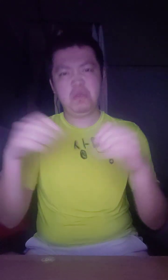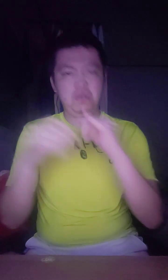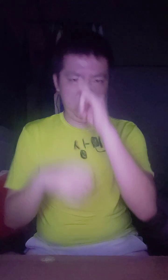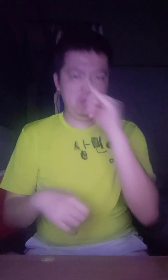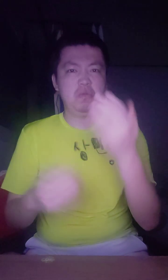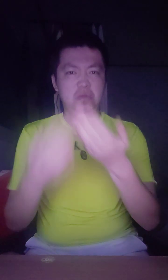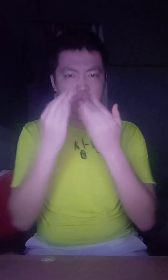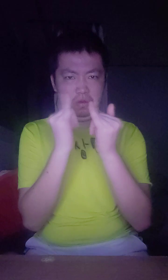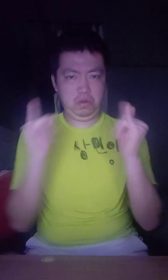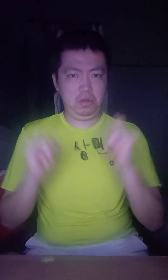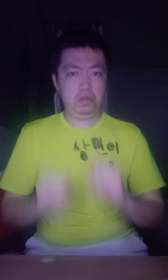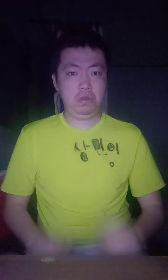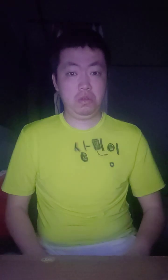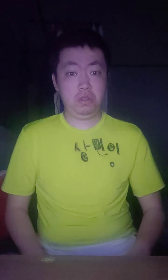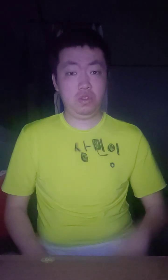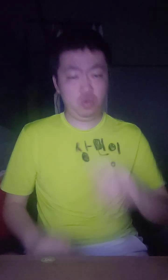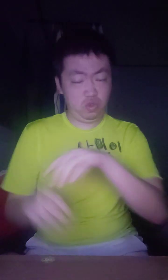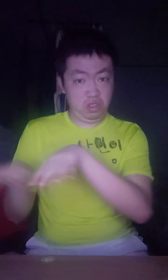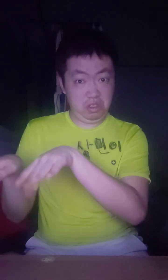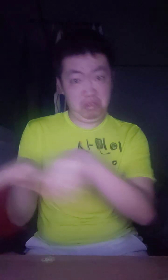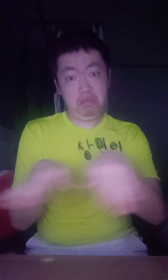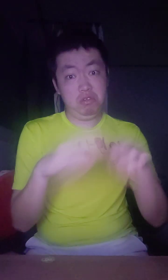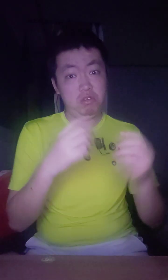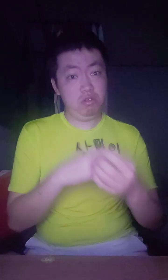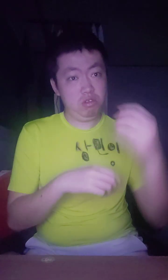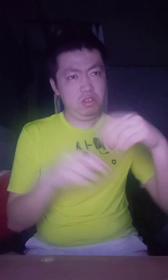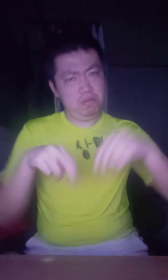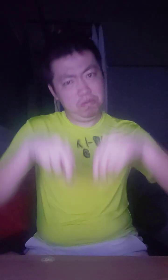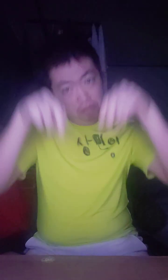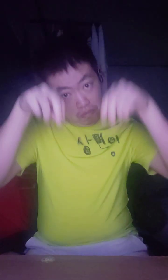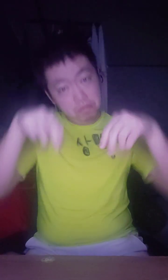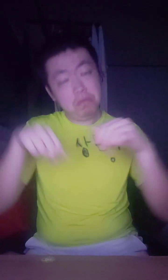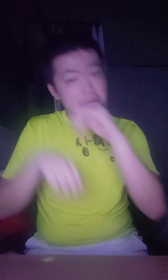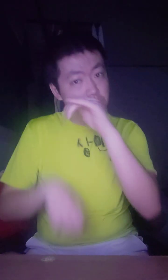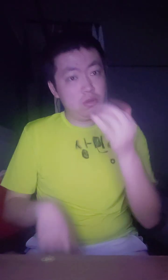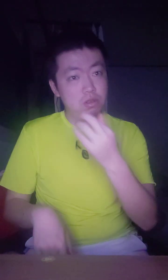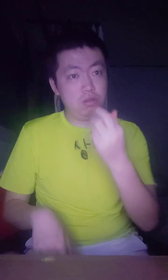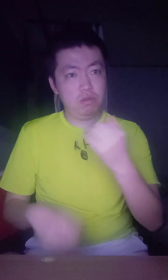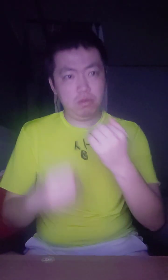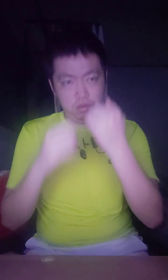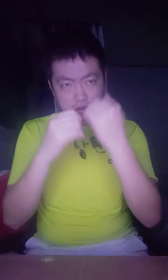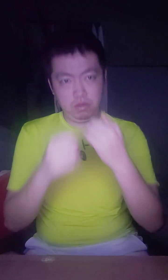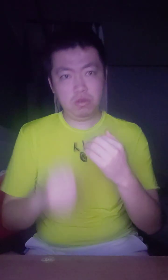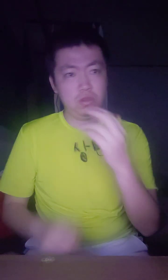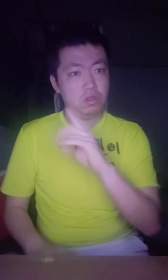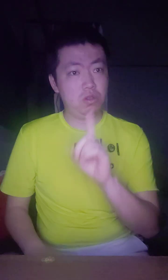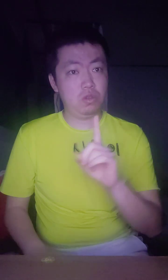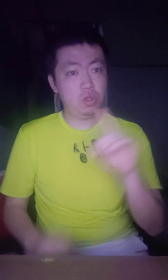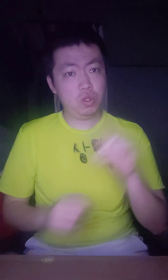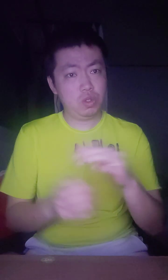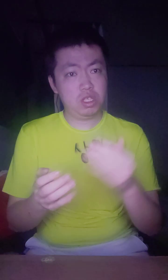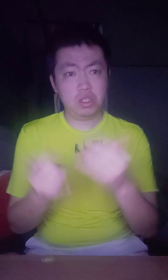있습니다. 과전류가 흘려서 정전이 됐다라고 볼 수 있는 확률이 높기 때문에 어딘가에 과전류가 됐다는